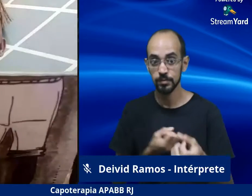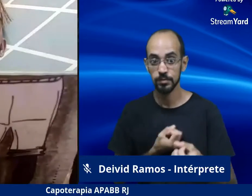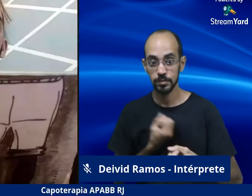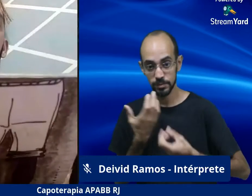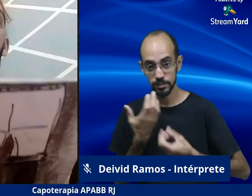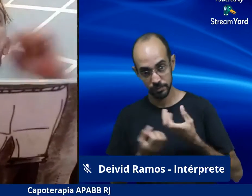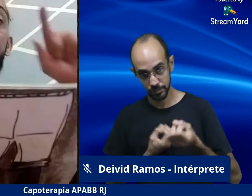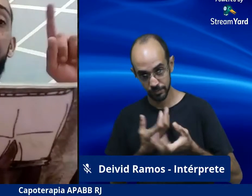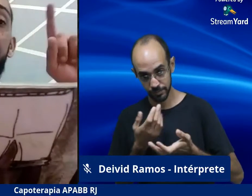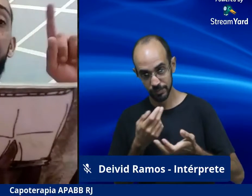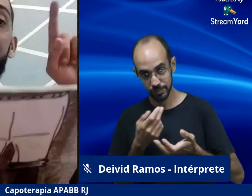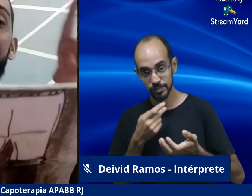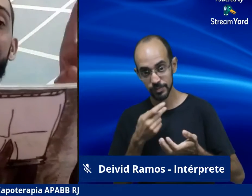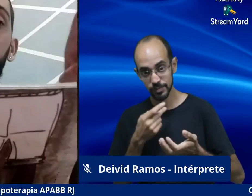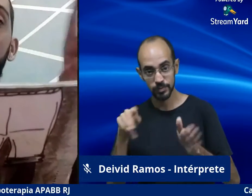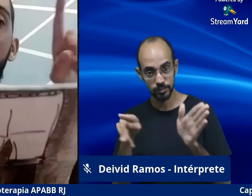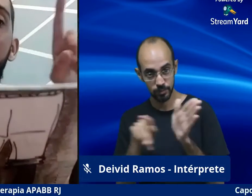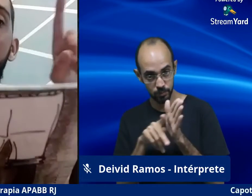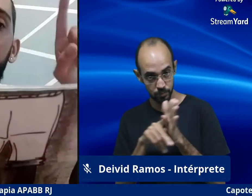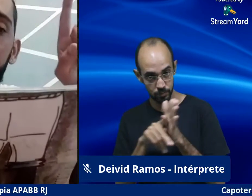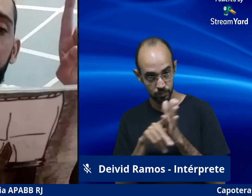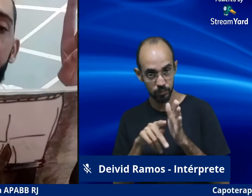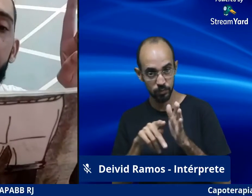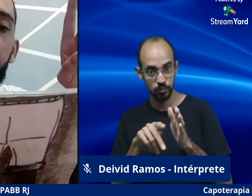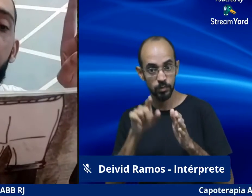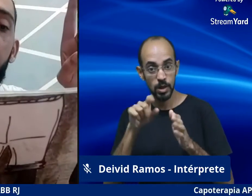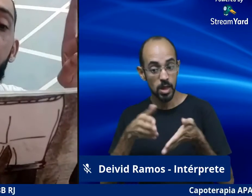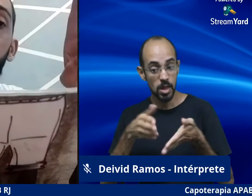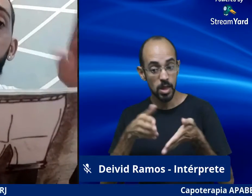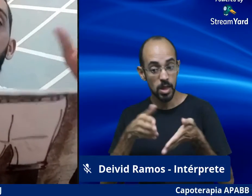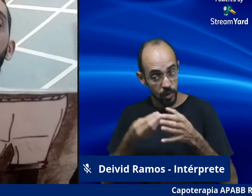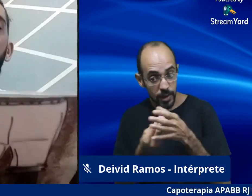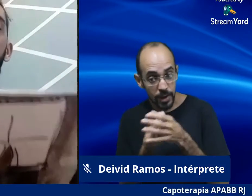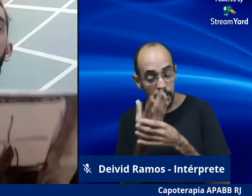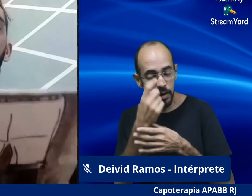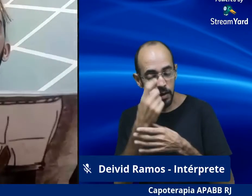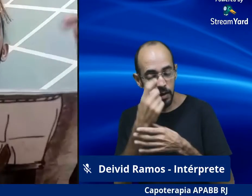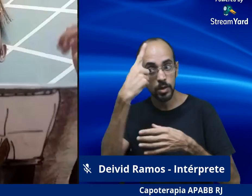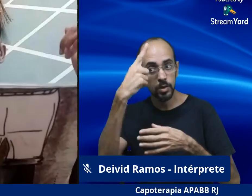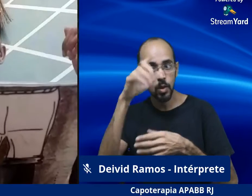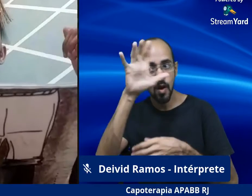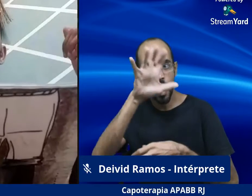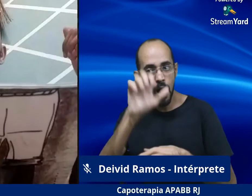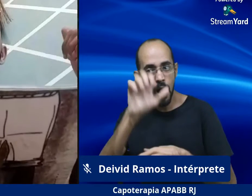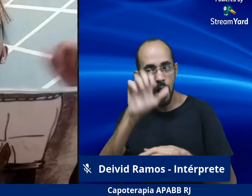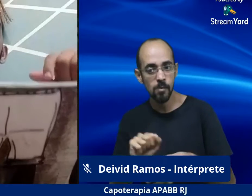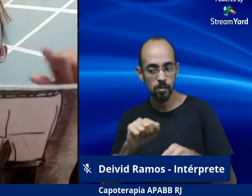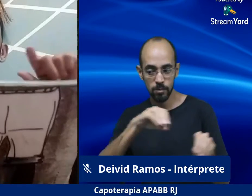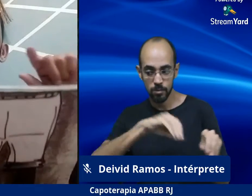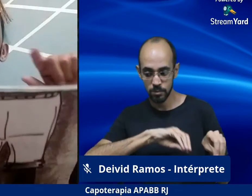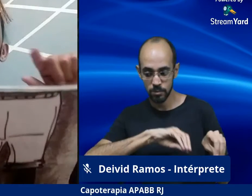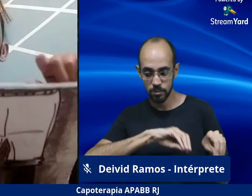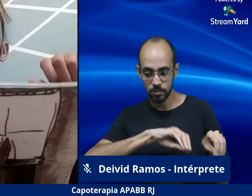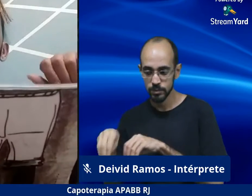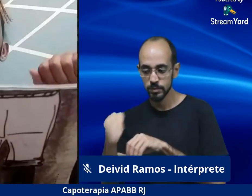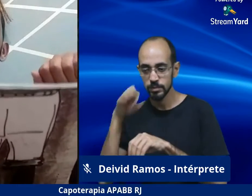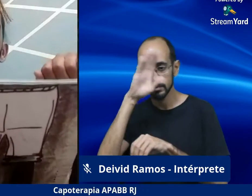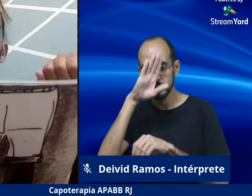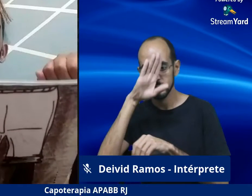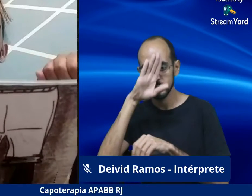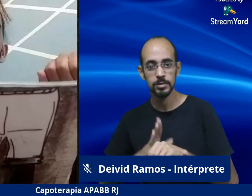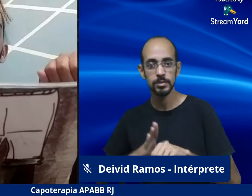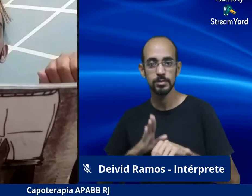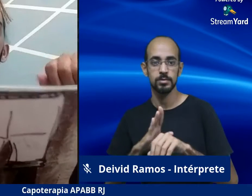birimbau. Ele nasceu na África, migrou para o Brasil, apareceu nas